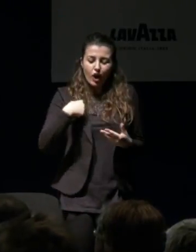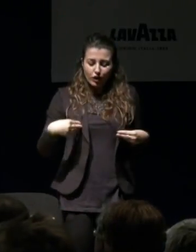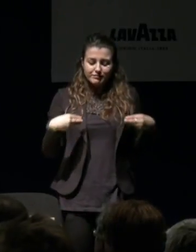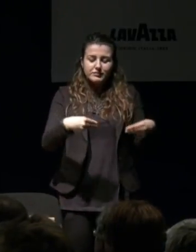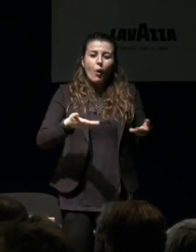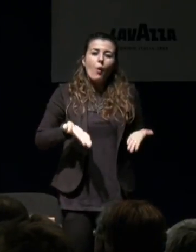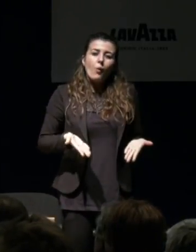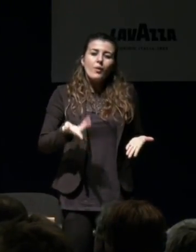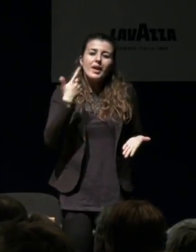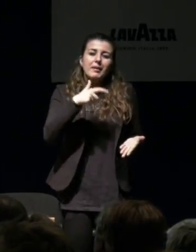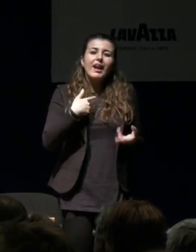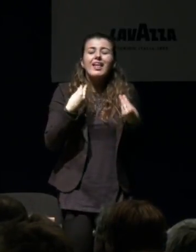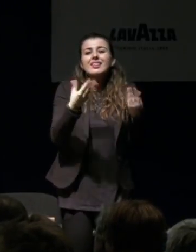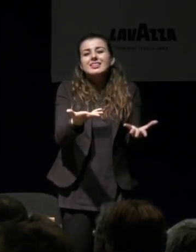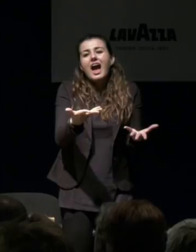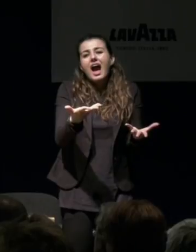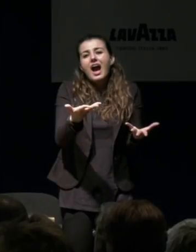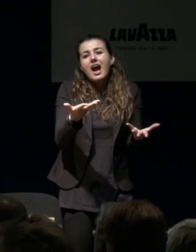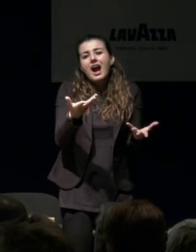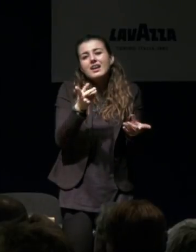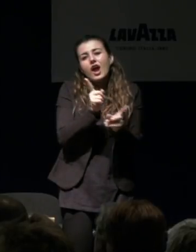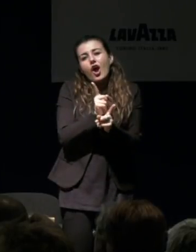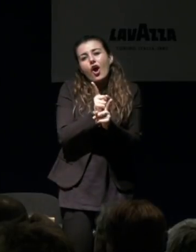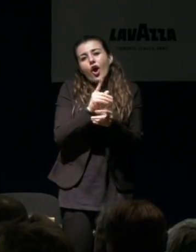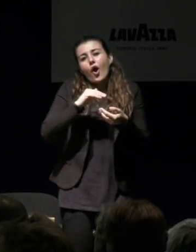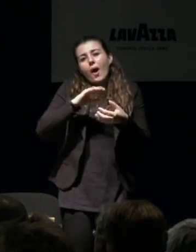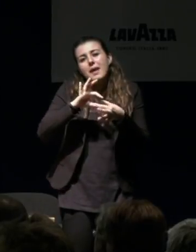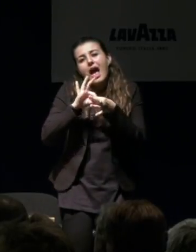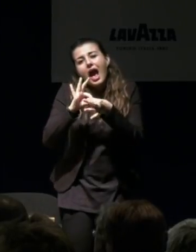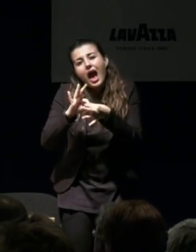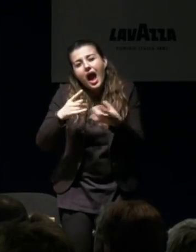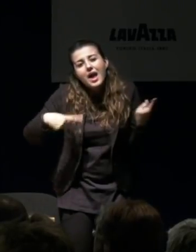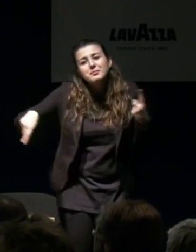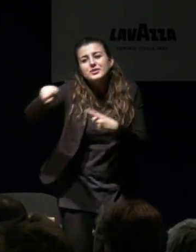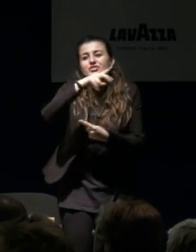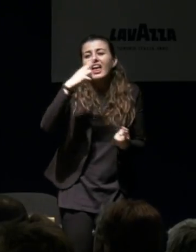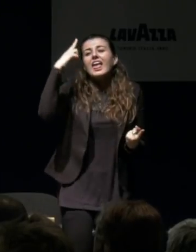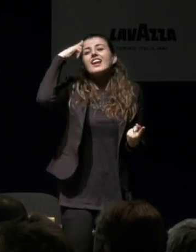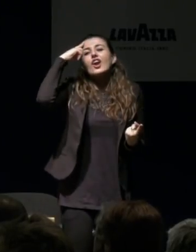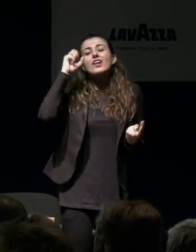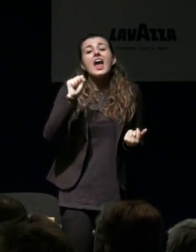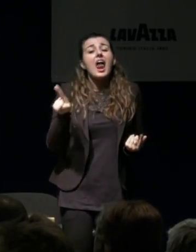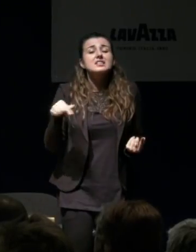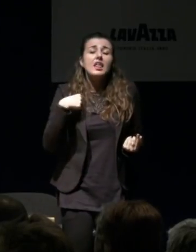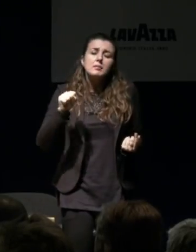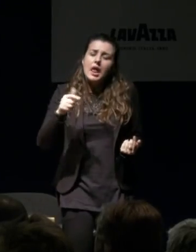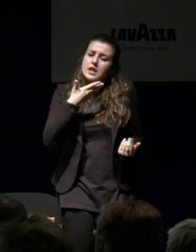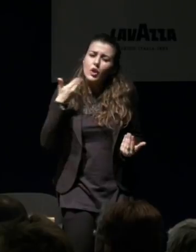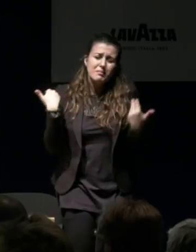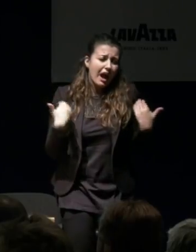per provare a dare una mano ai vari amici che ricorderanno alessandro e per dire che mi manca